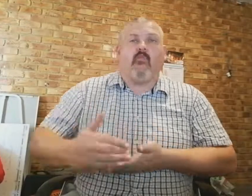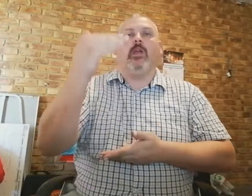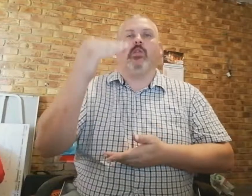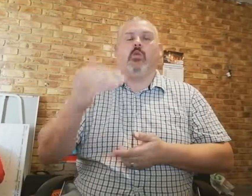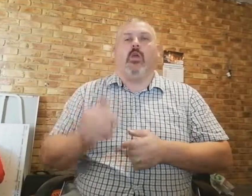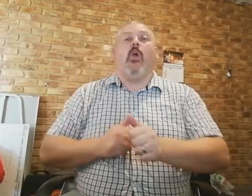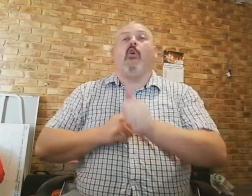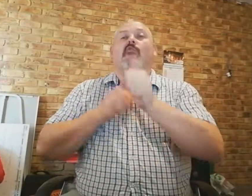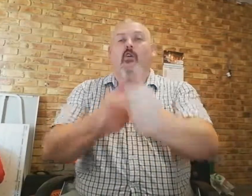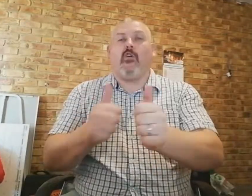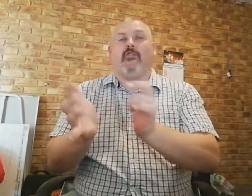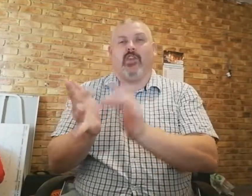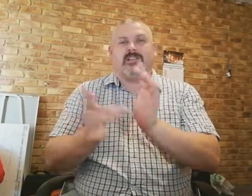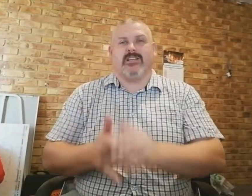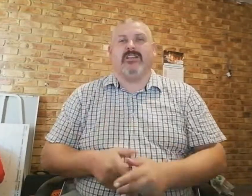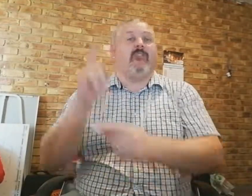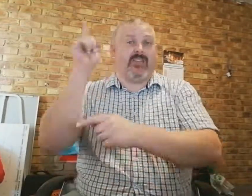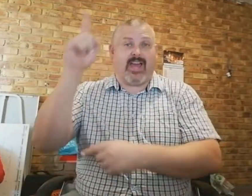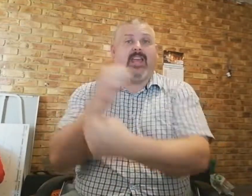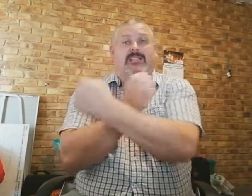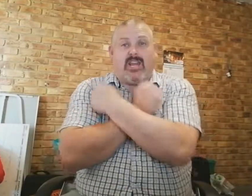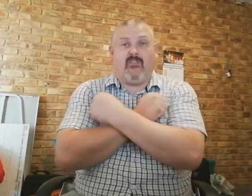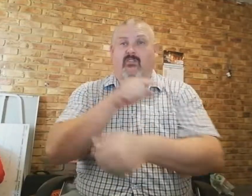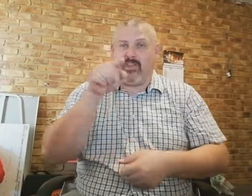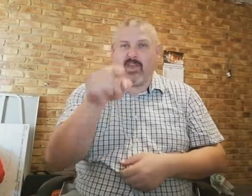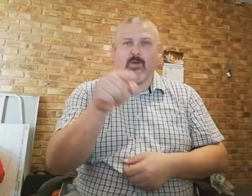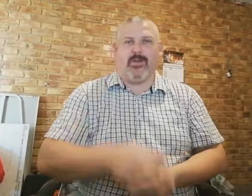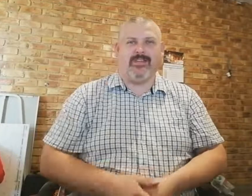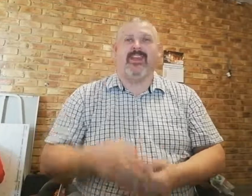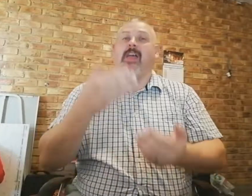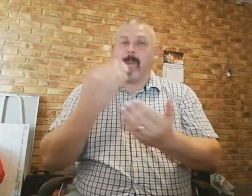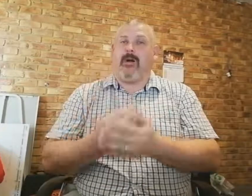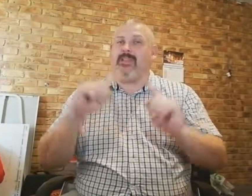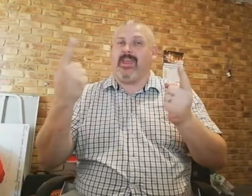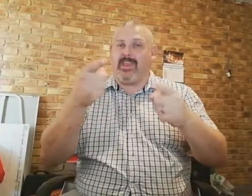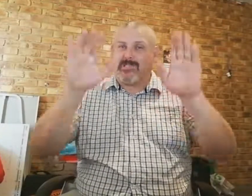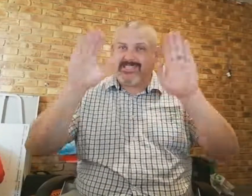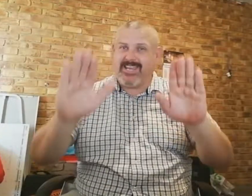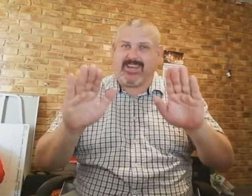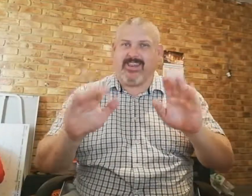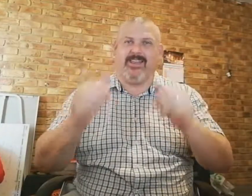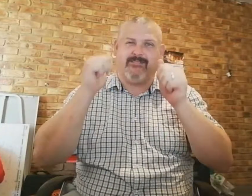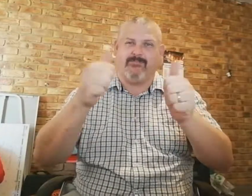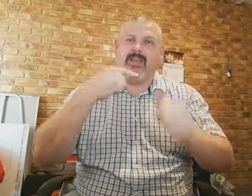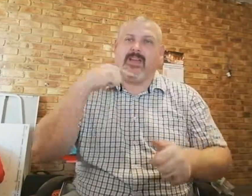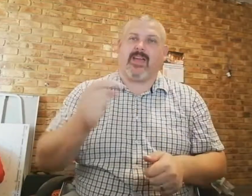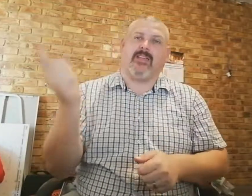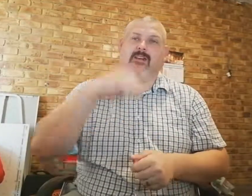voent toe, volg vir julle sê, want hy is lief vir jou. Mag nie jou sien, met die